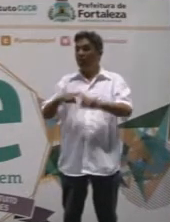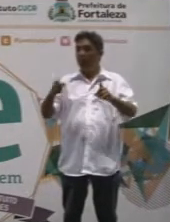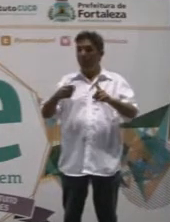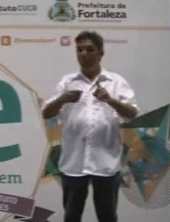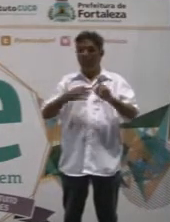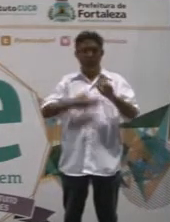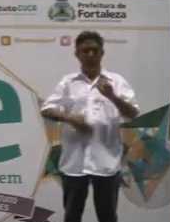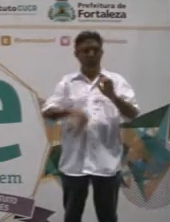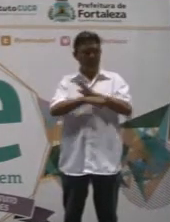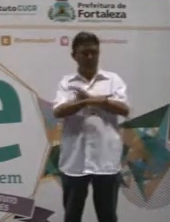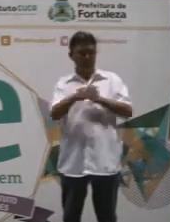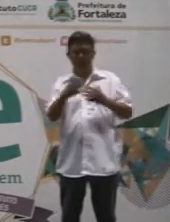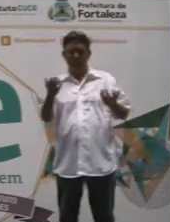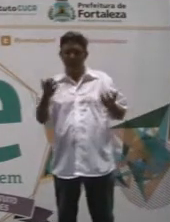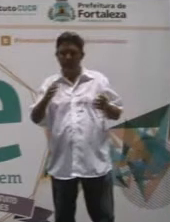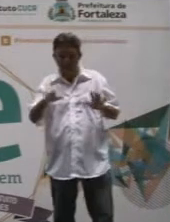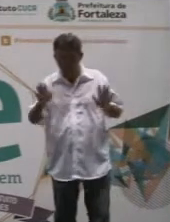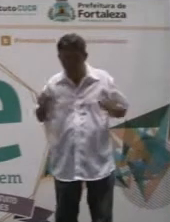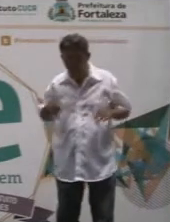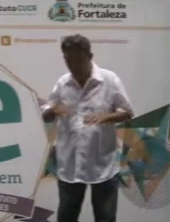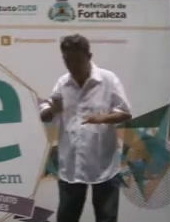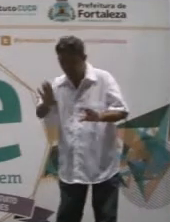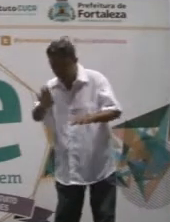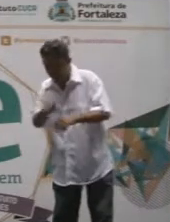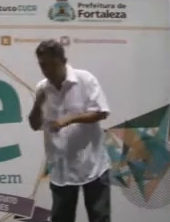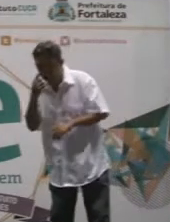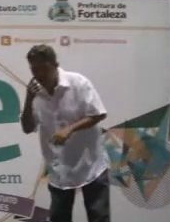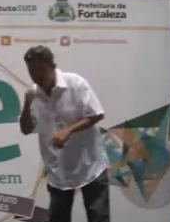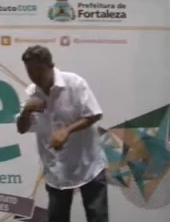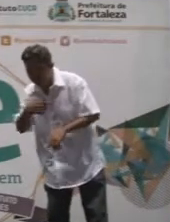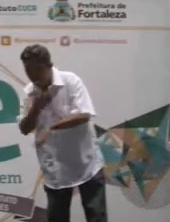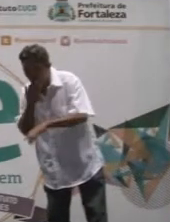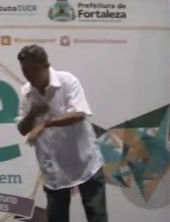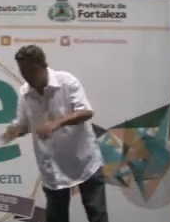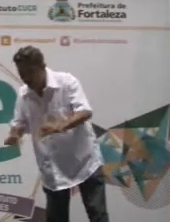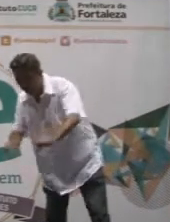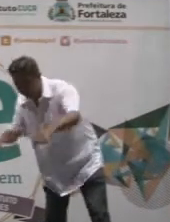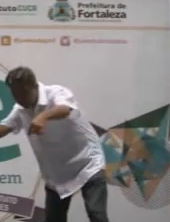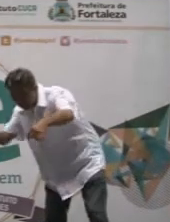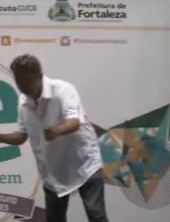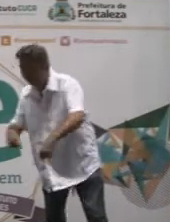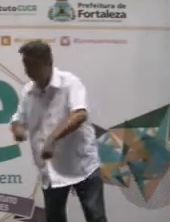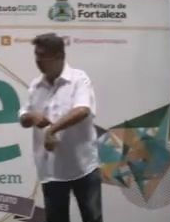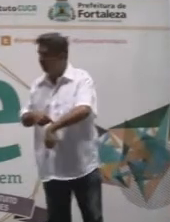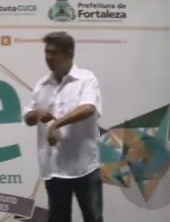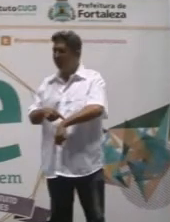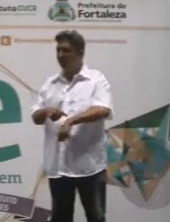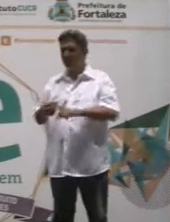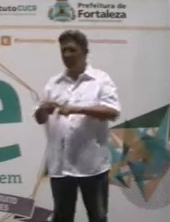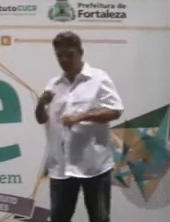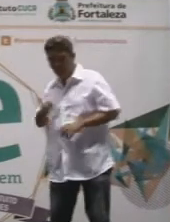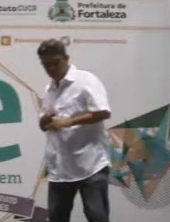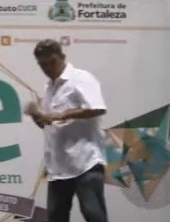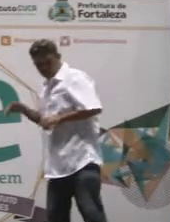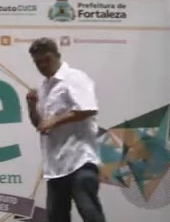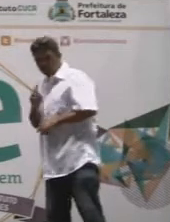Mas eu não vou perguntar na hora do medo. Peraí! Deixa eu ver a barriguinha. Para eu saber se eu corro ou